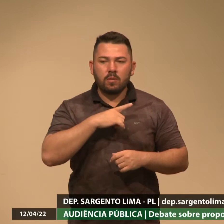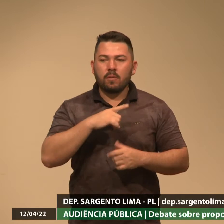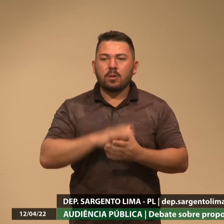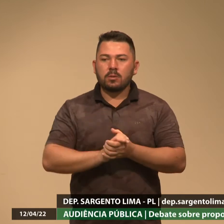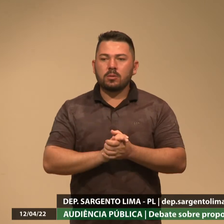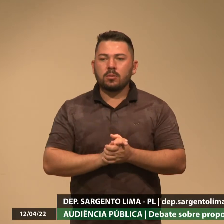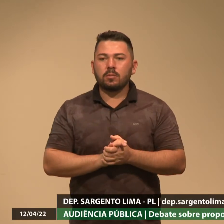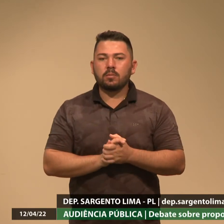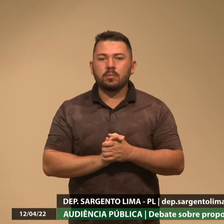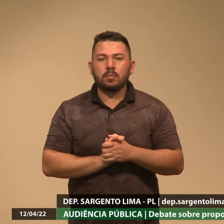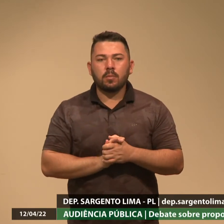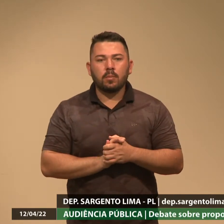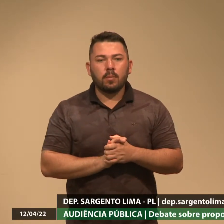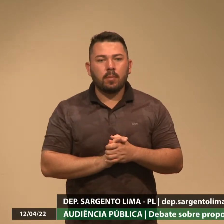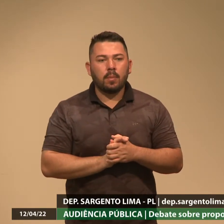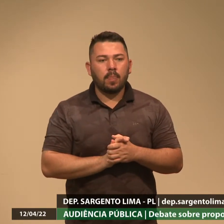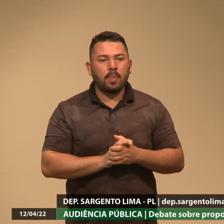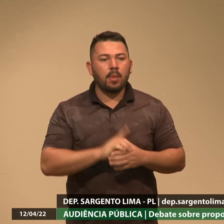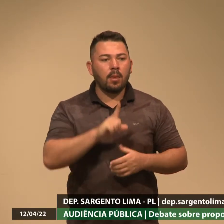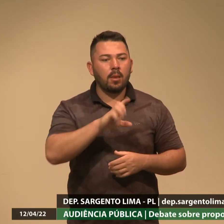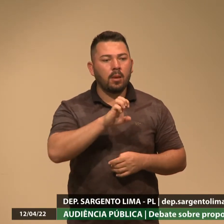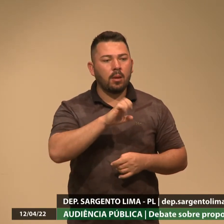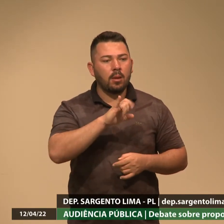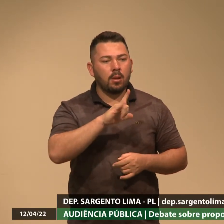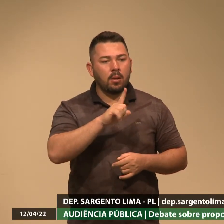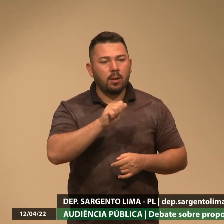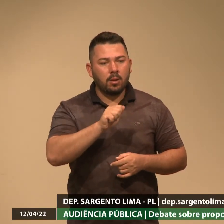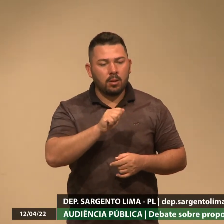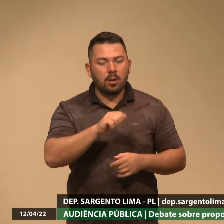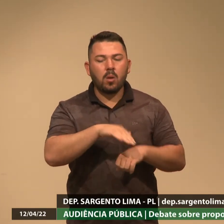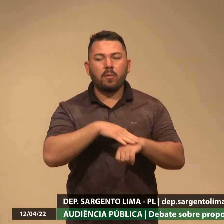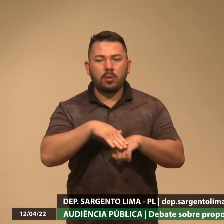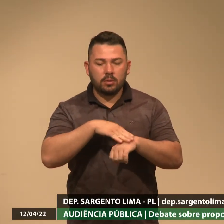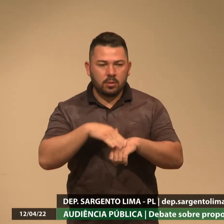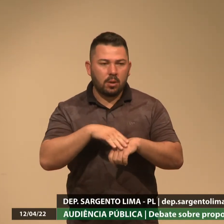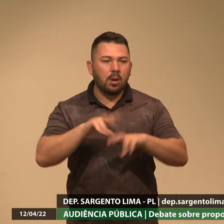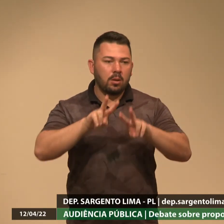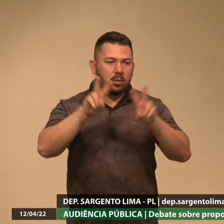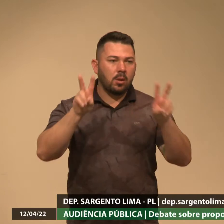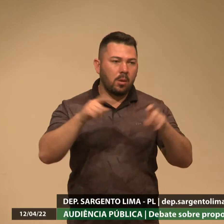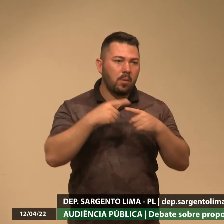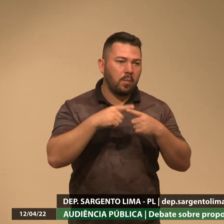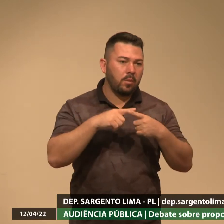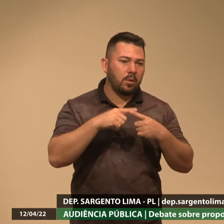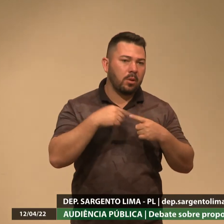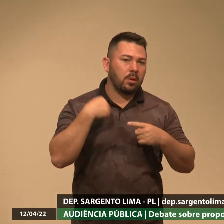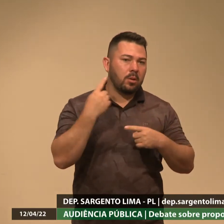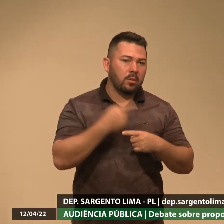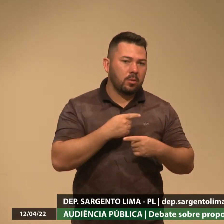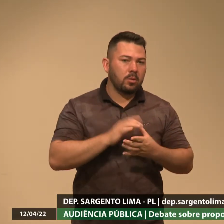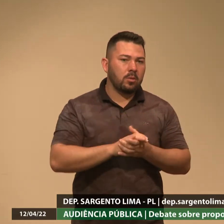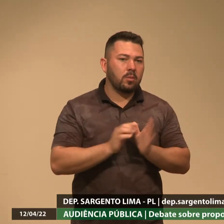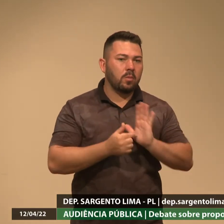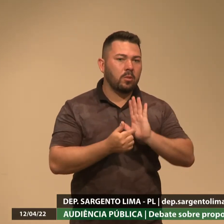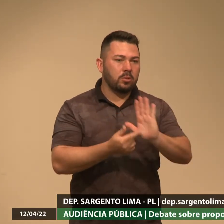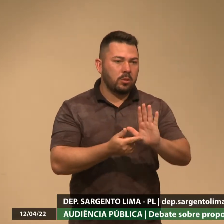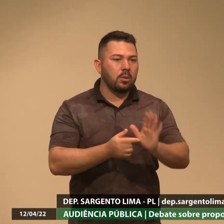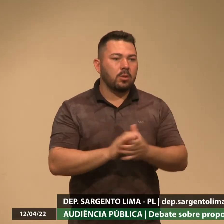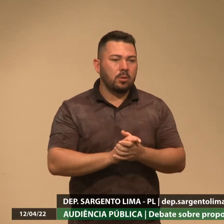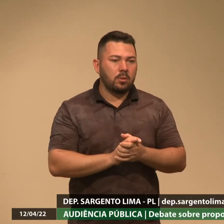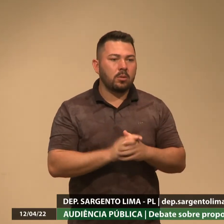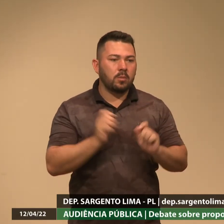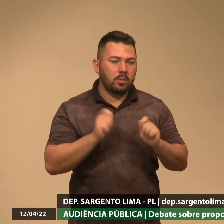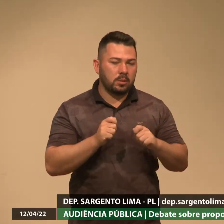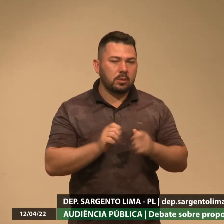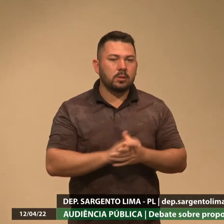justamente para isso Leila para quem que pudesse conversar sobre esse assunto porque afinal de contas quando você mostra o custo você tem que mostrar